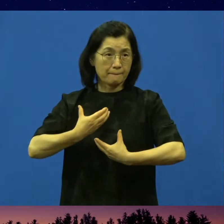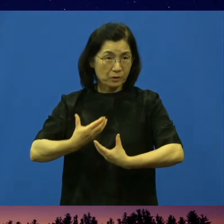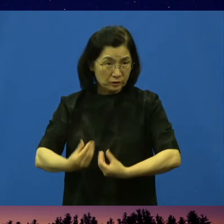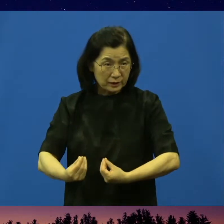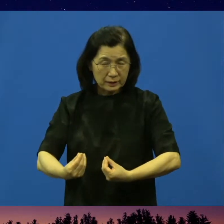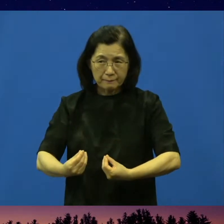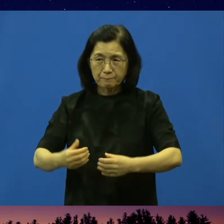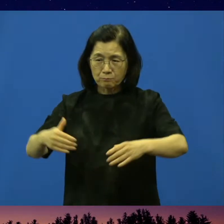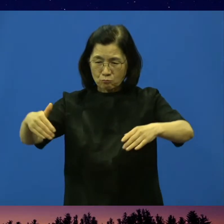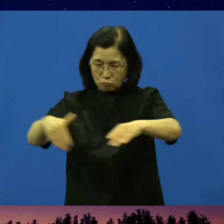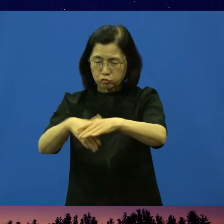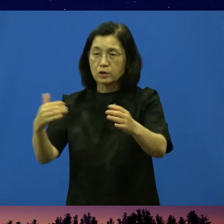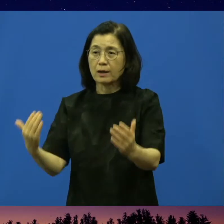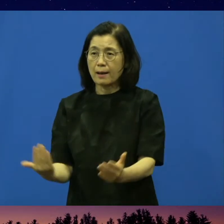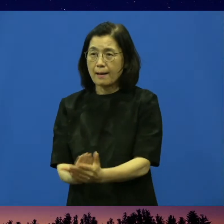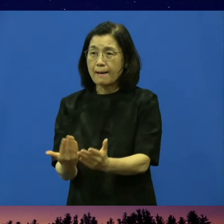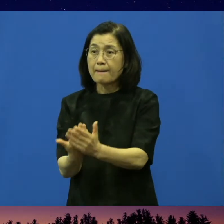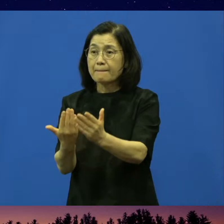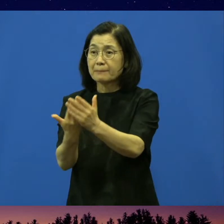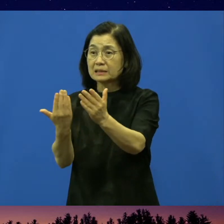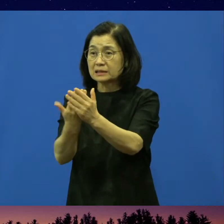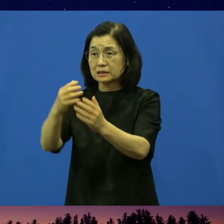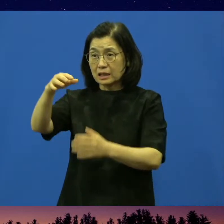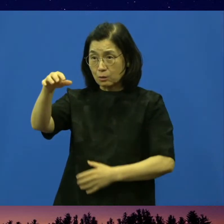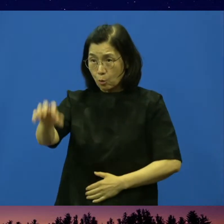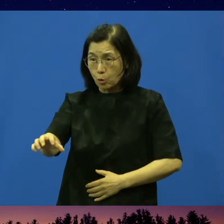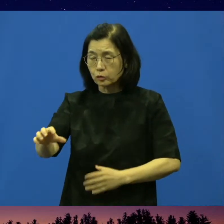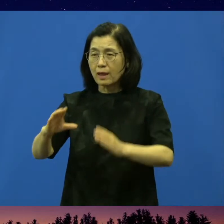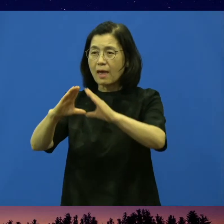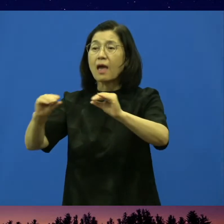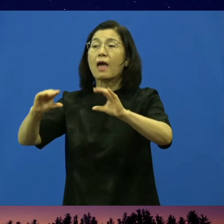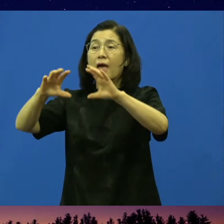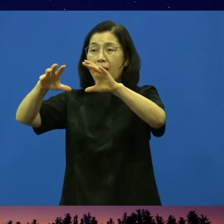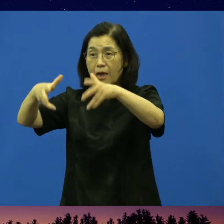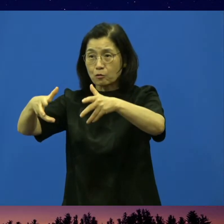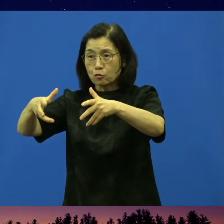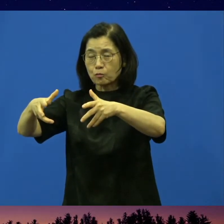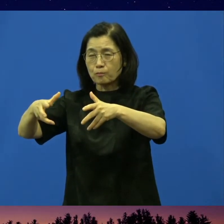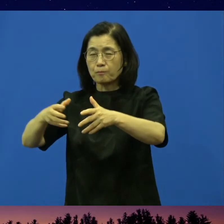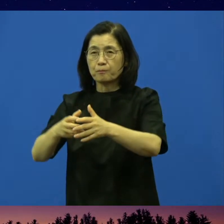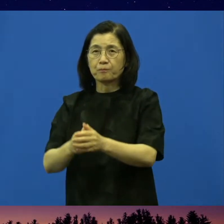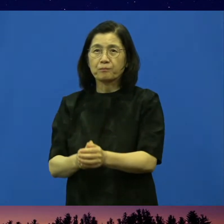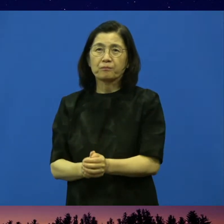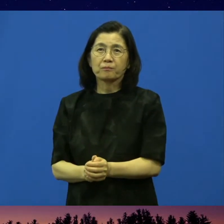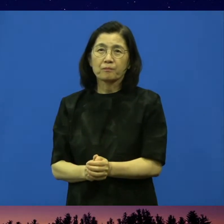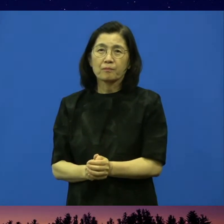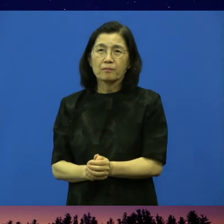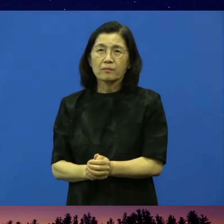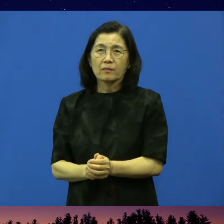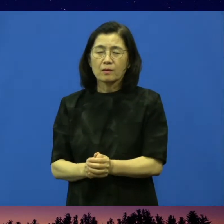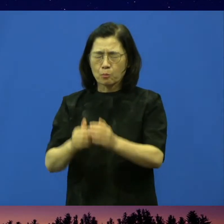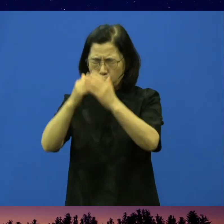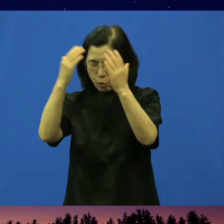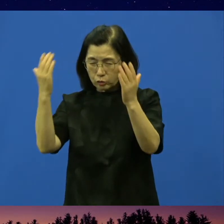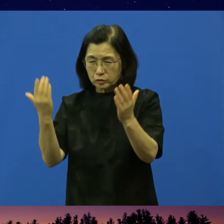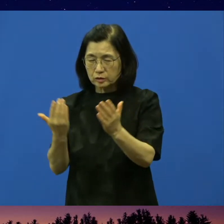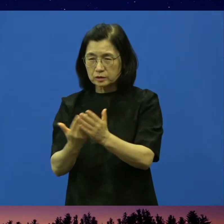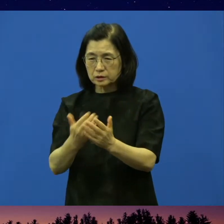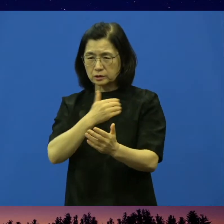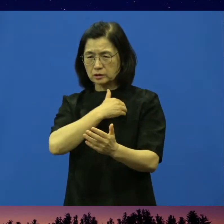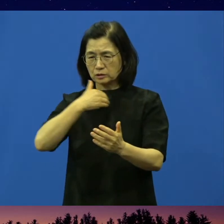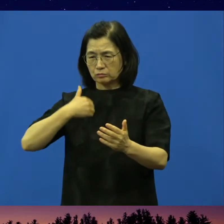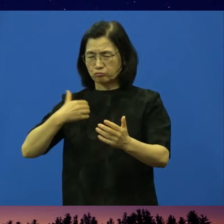문명국가, 그 나일강의 혜택을 입은 그 비옥한 나라, 거친 광야와는 비교가 안 되는